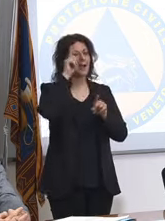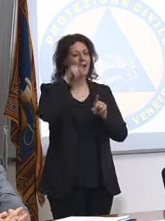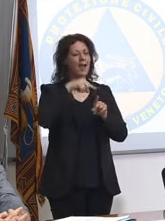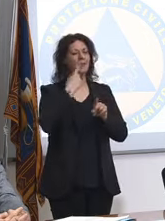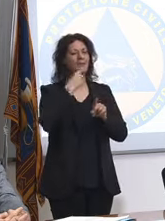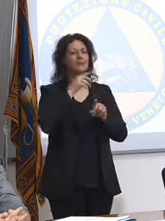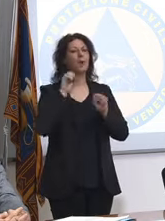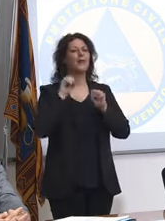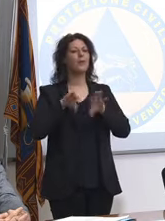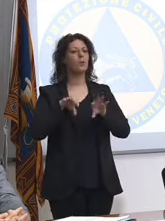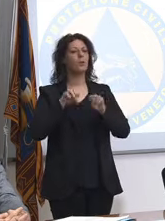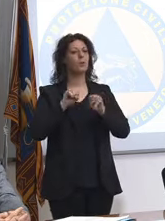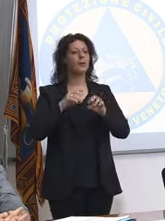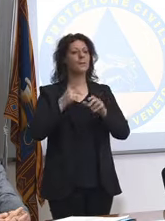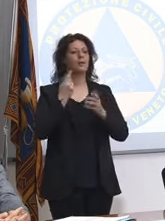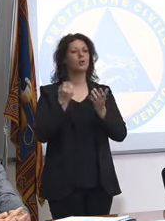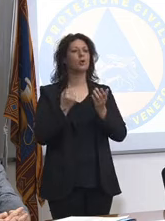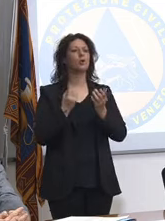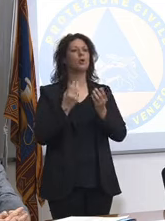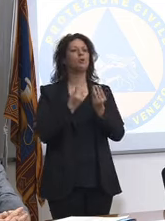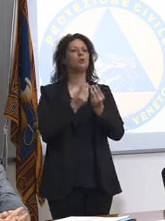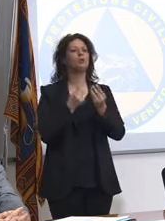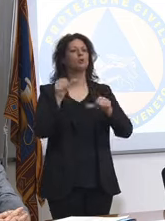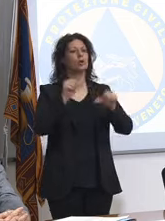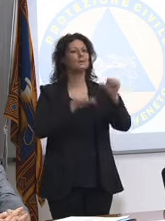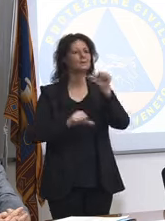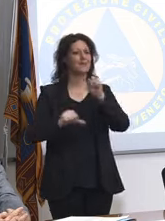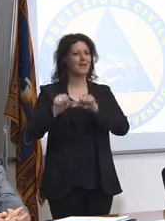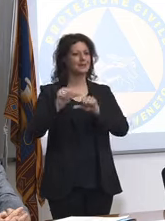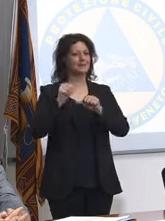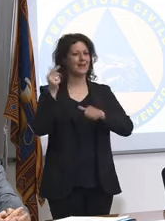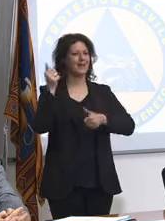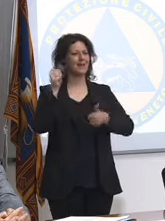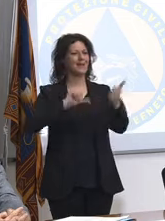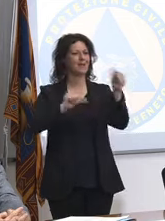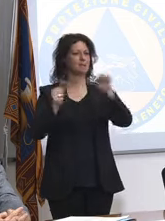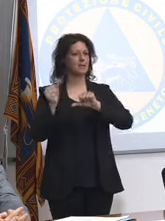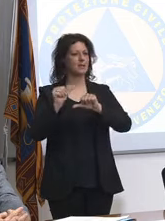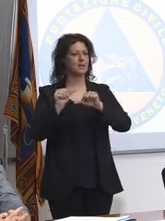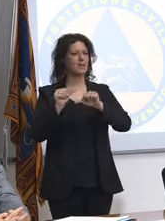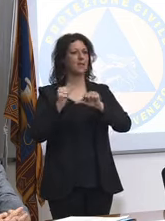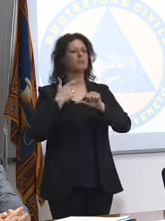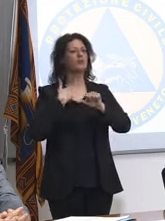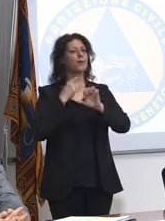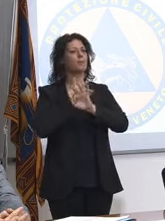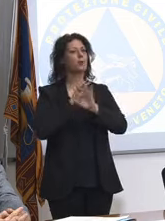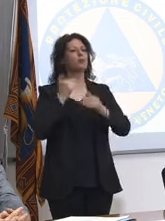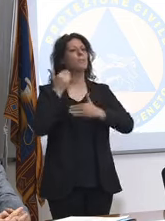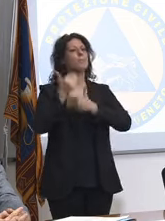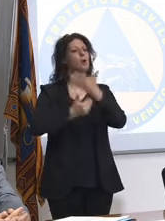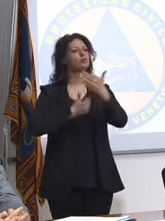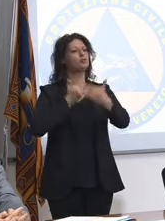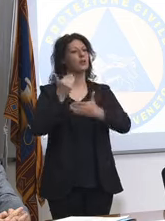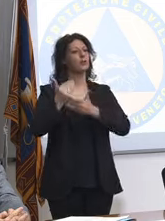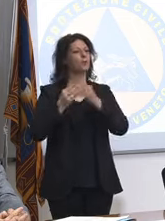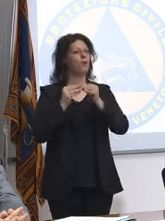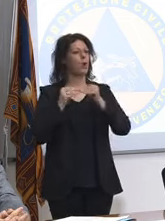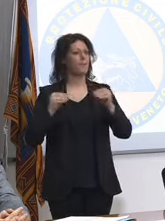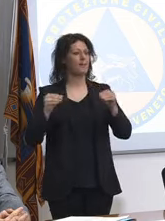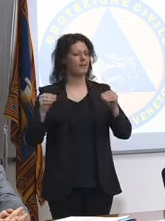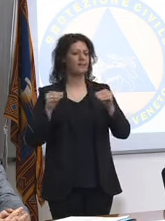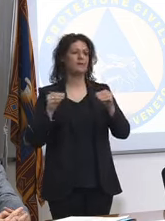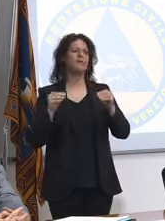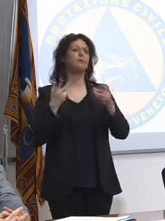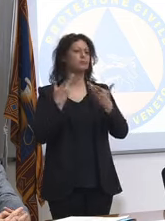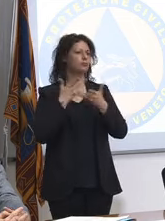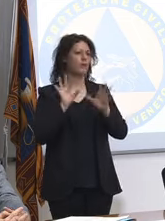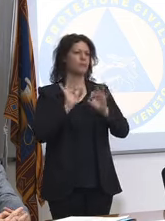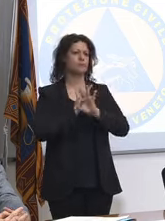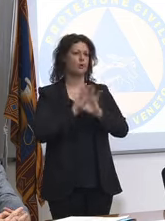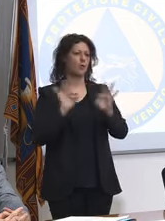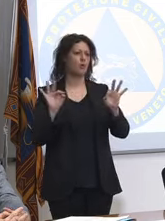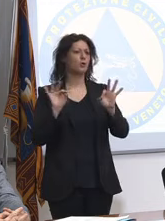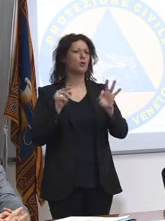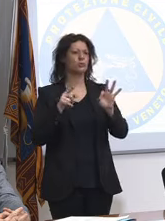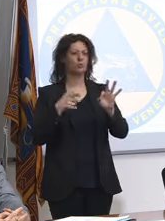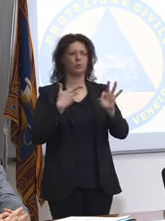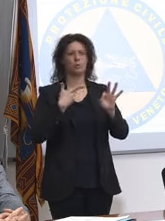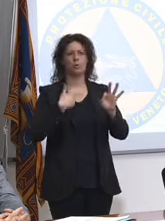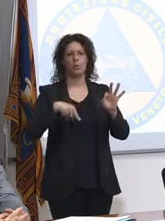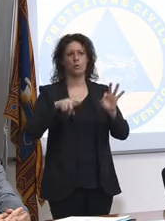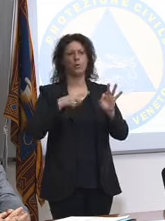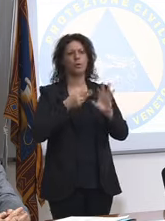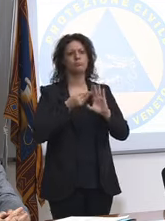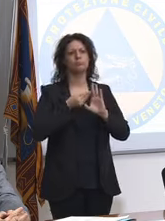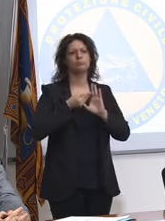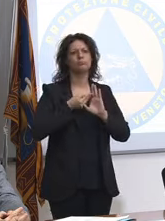sempre fatto delle procedure operative che poi hanno reso, insomma, disponibile tutto quello che abbiamo fatto, l'abbiamo consegnato